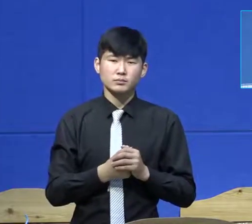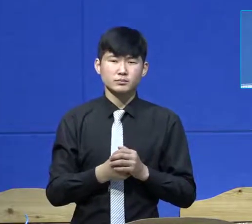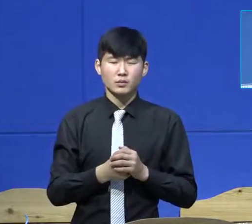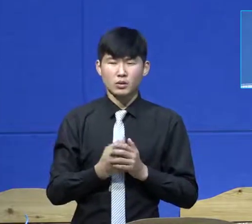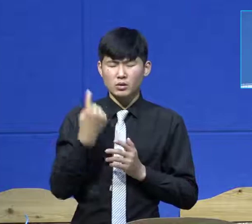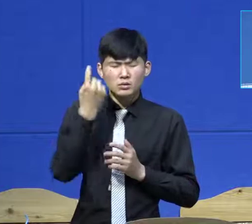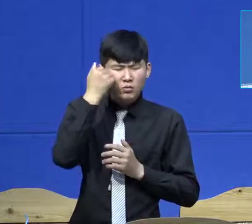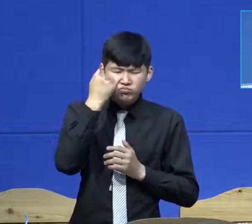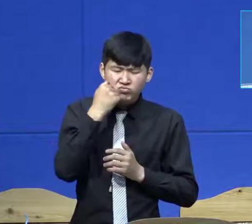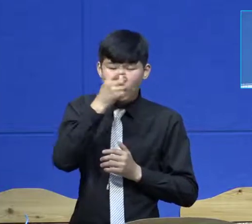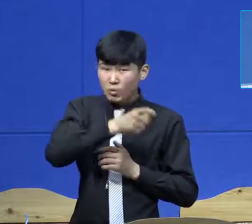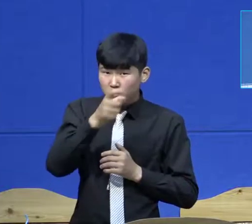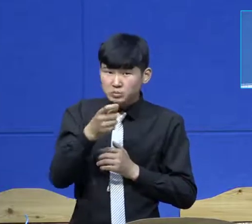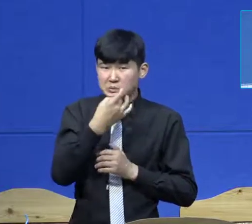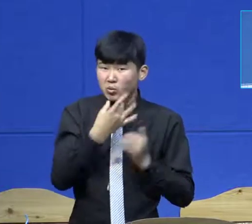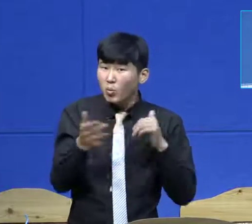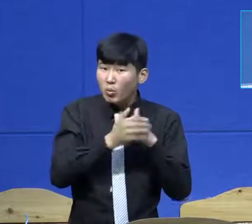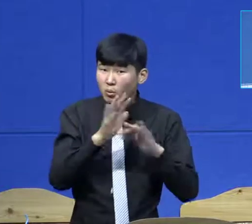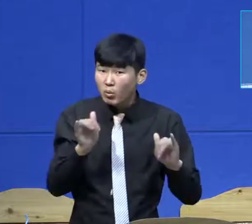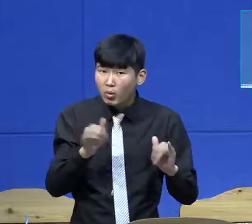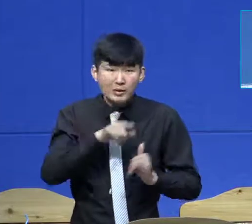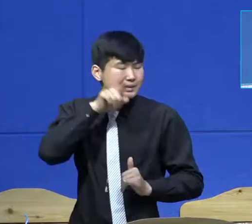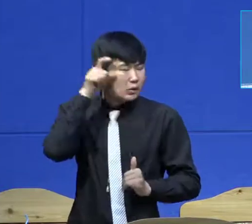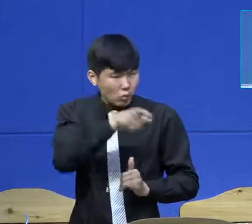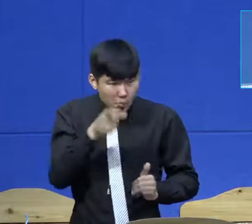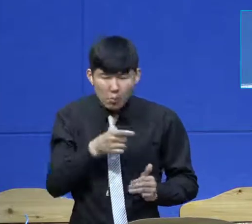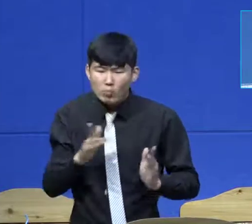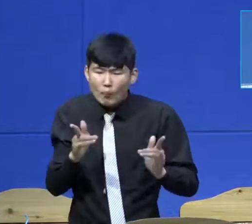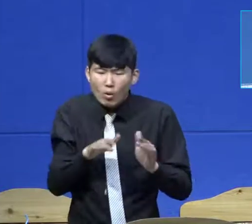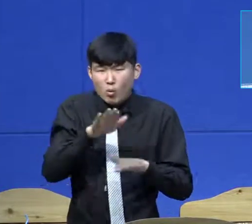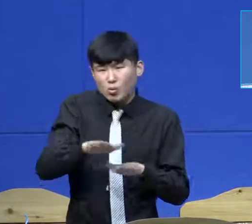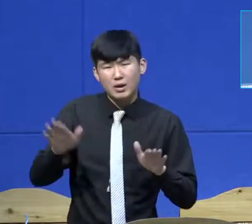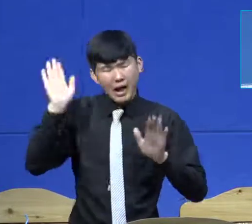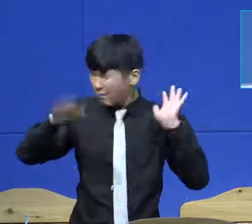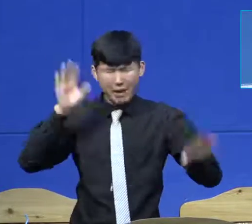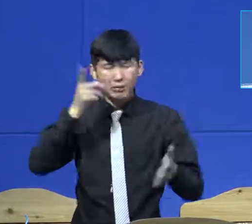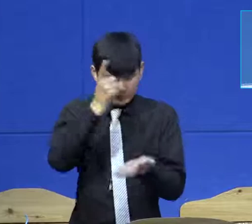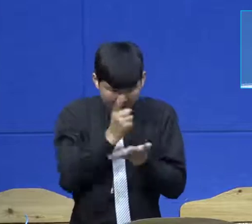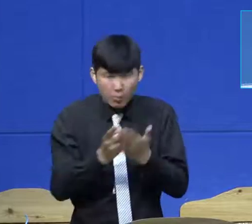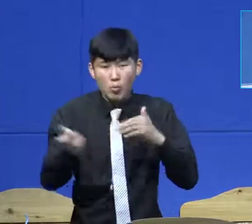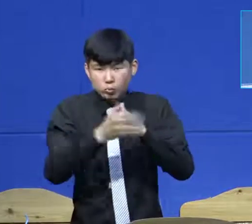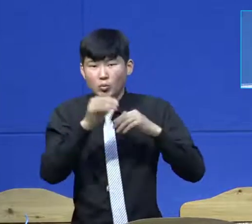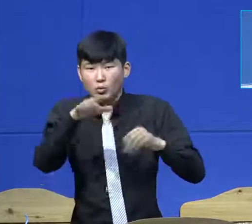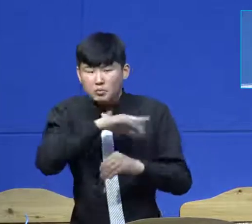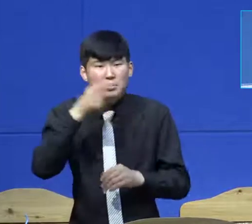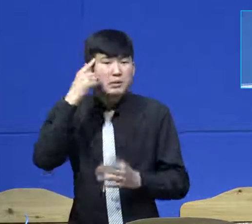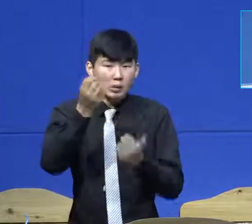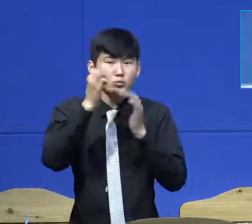Өндөр настай хүмүүст төрүүлээд өөд болох уу? Залуу хүмүүс ч вэ, жоохон хүүхэд ч вэ, хизээ ч вэ өөхөж болно гэдгийг бид нар мэдэх ёстой.